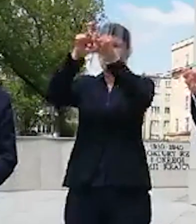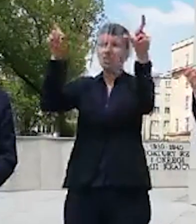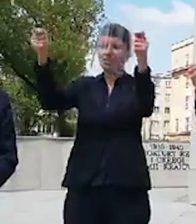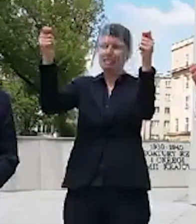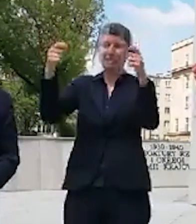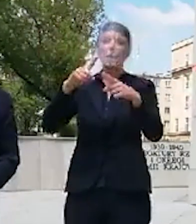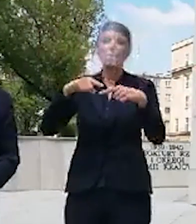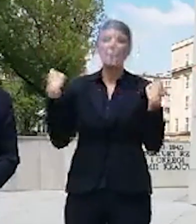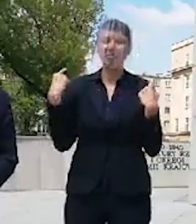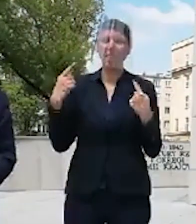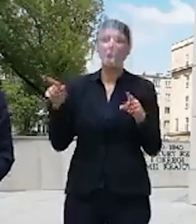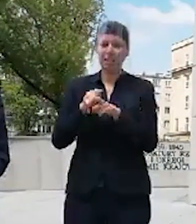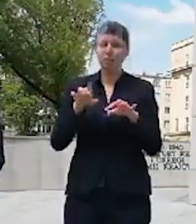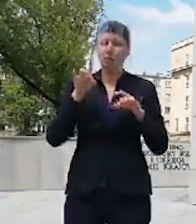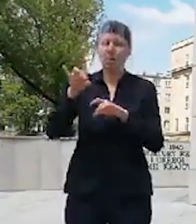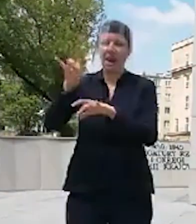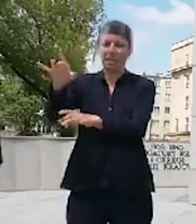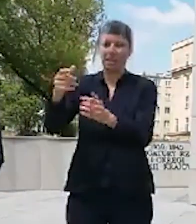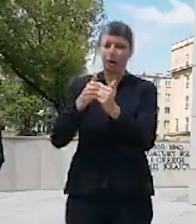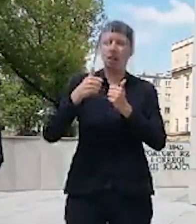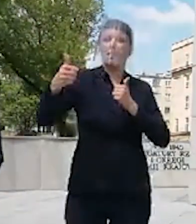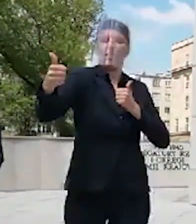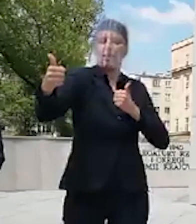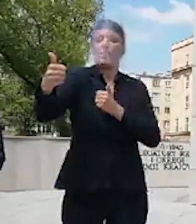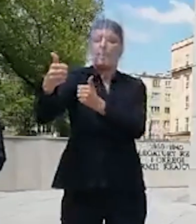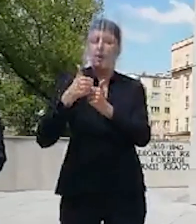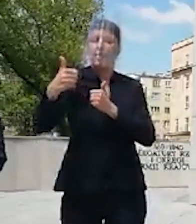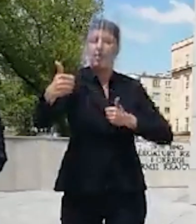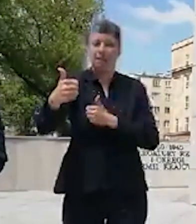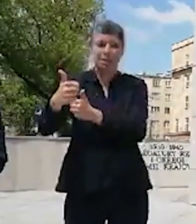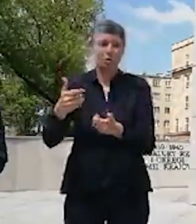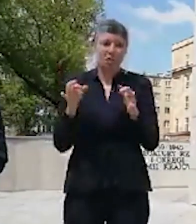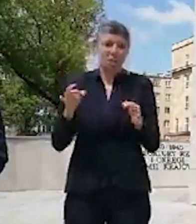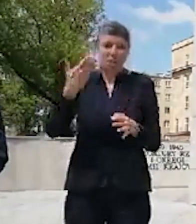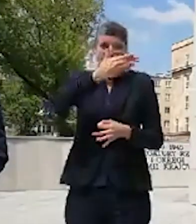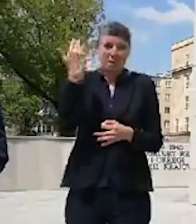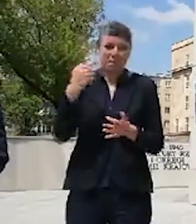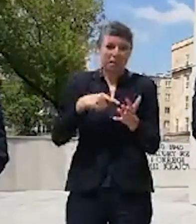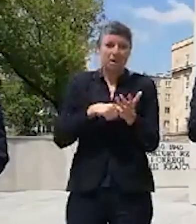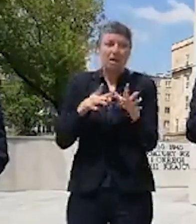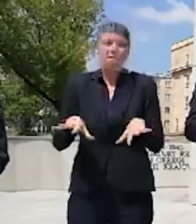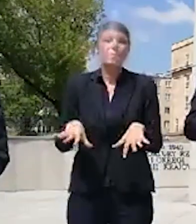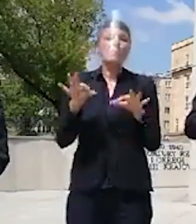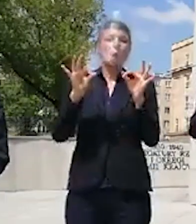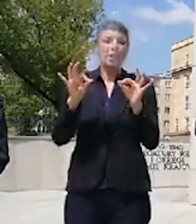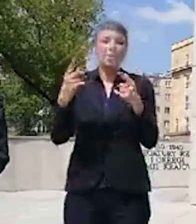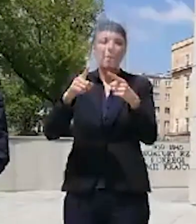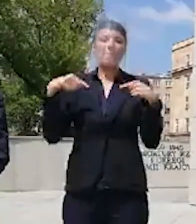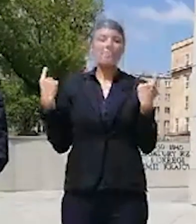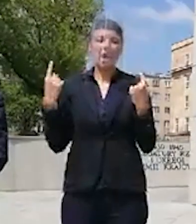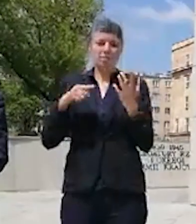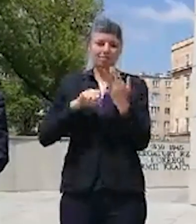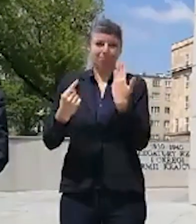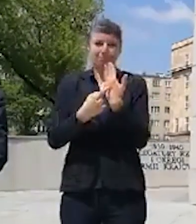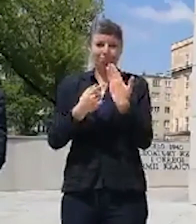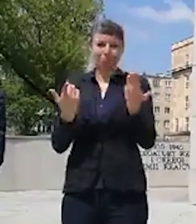biegnie. Nie wiemy, gdzie jest dzisiaj meta całego tego procesu wyborczego. Nie wiemy tak naprawdę, co dzieje się dzisiaj w senackim gmachu,